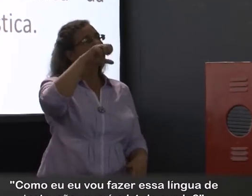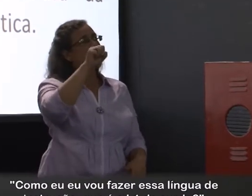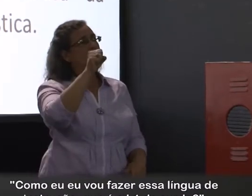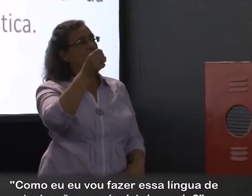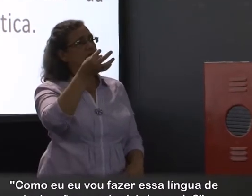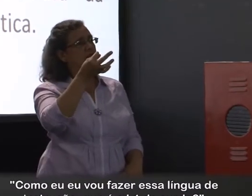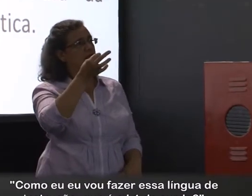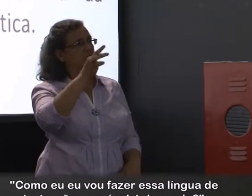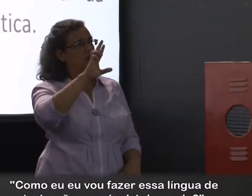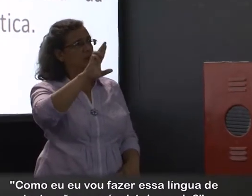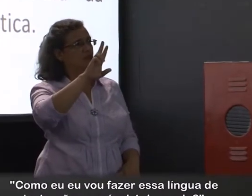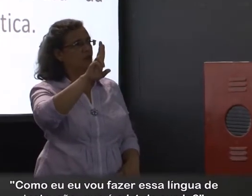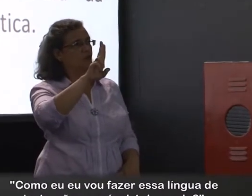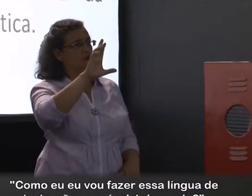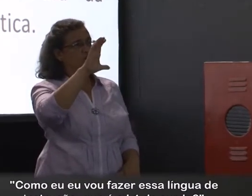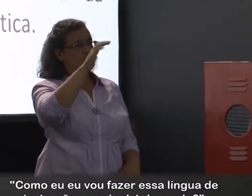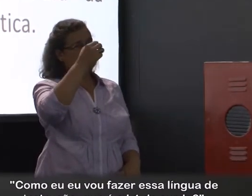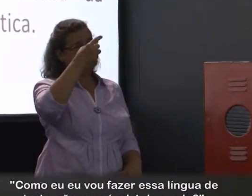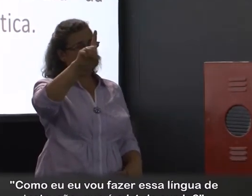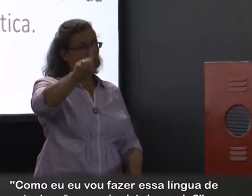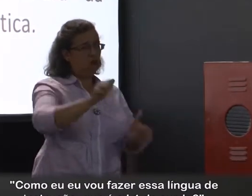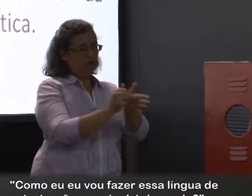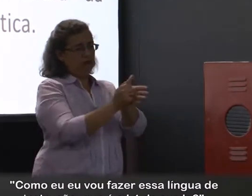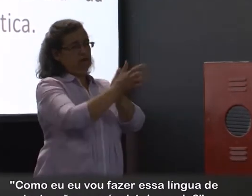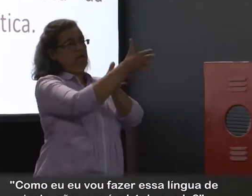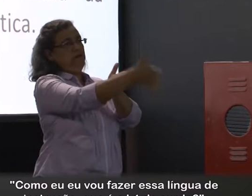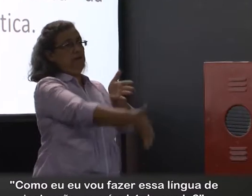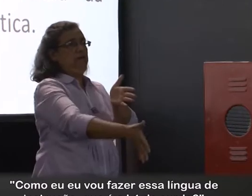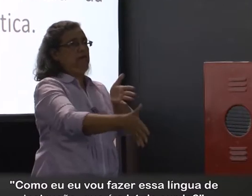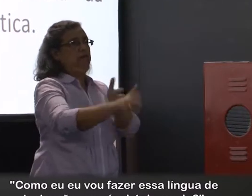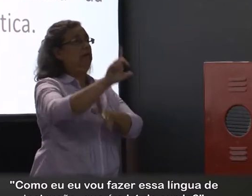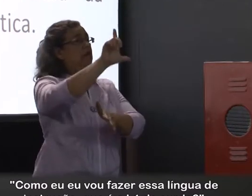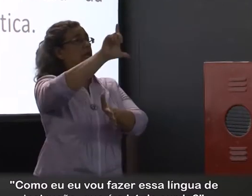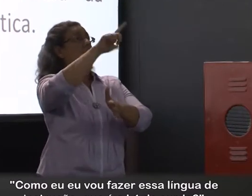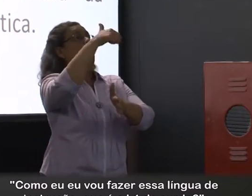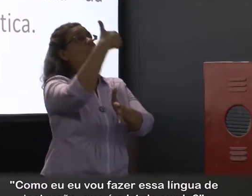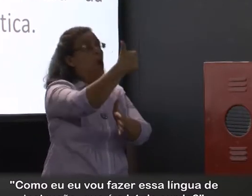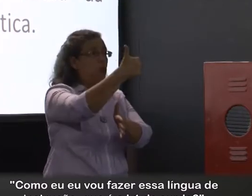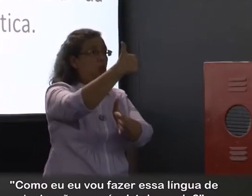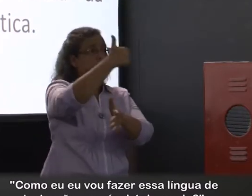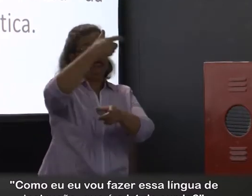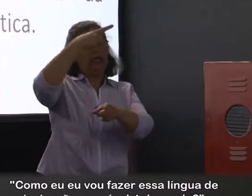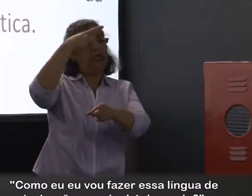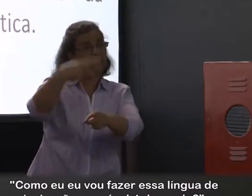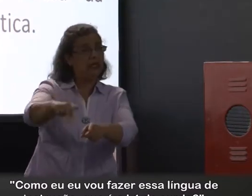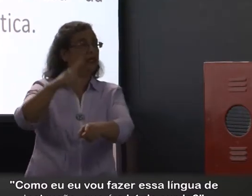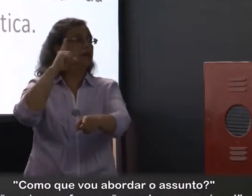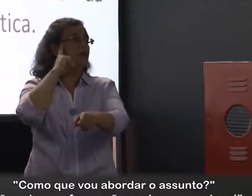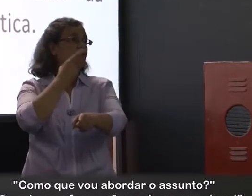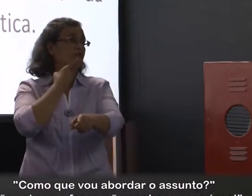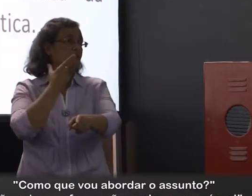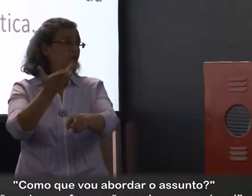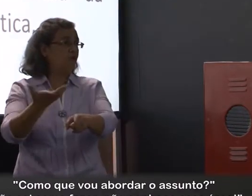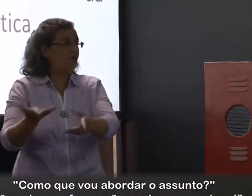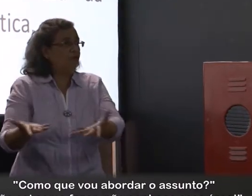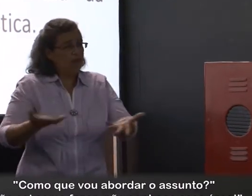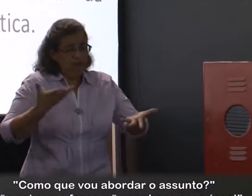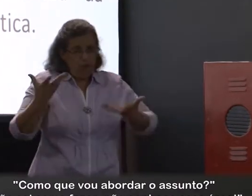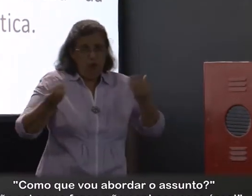fazer esse trabalho, essa língua de instrução, que é a língua 1 do surdo, como que eu vou abordar